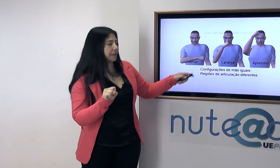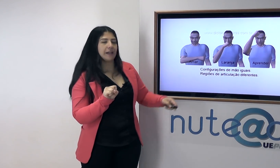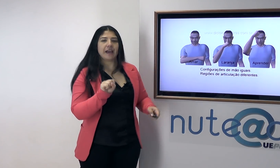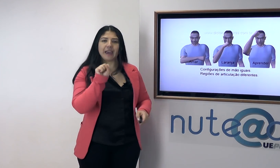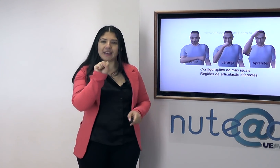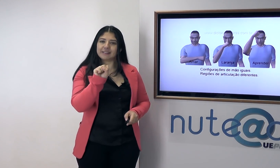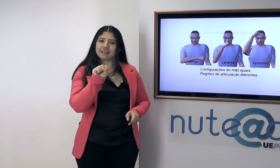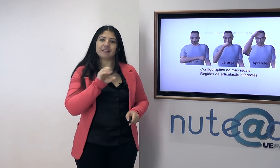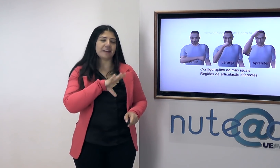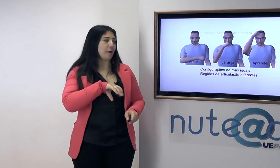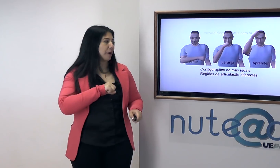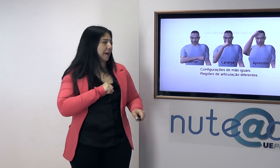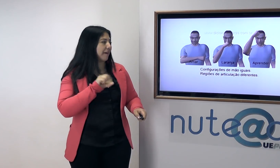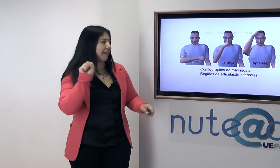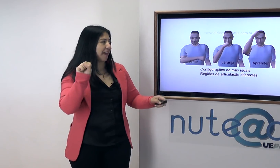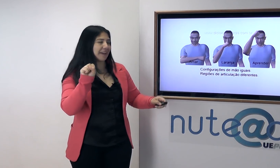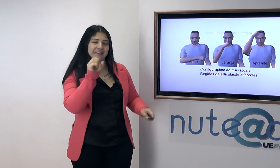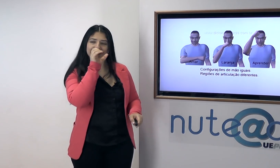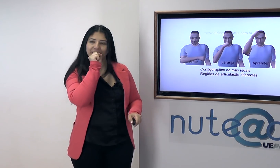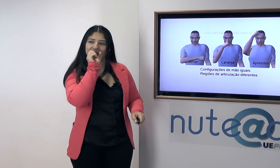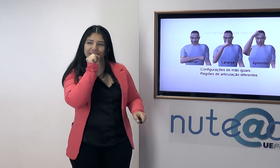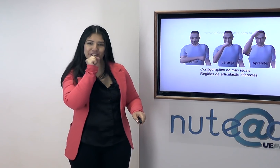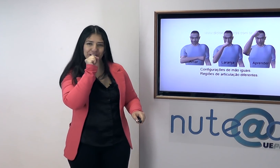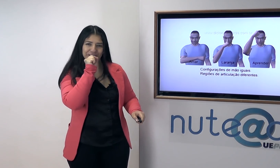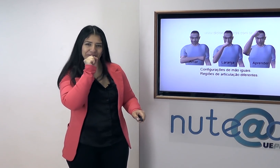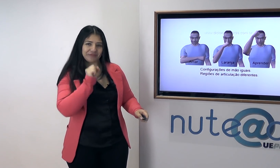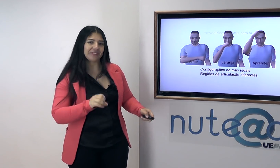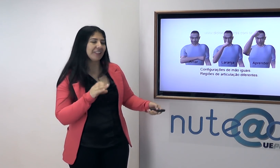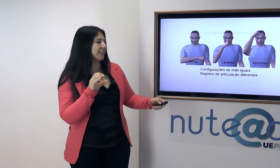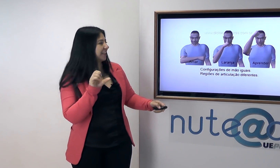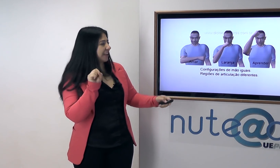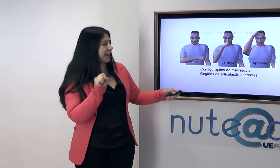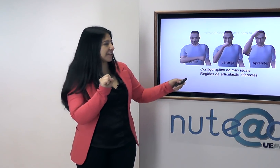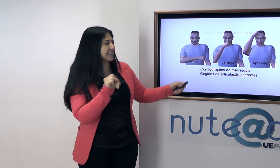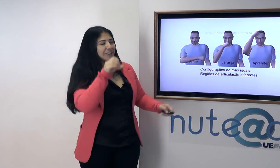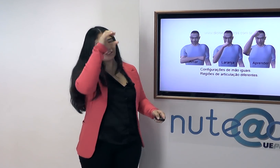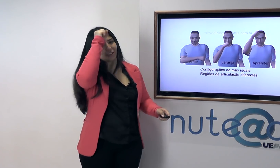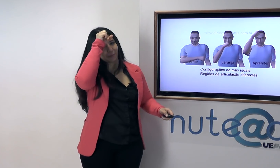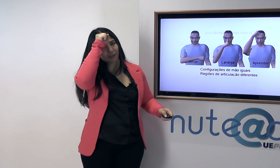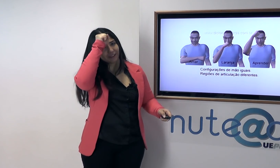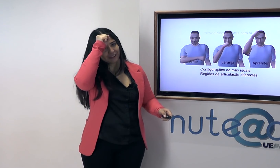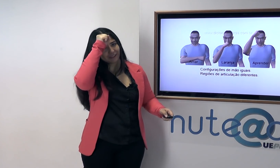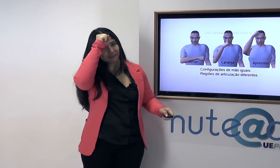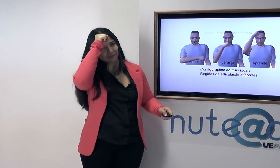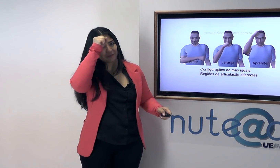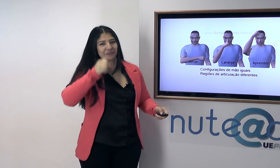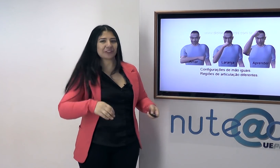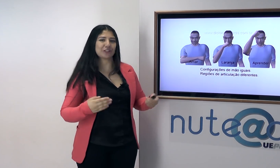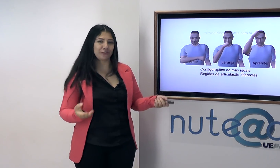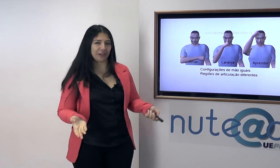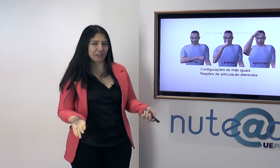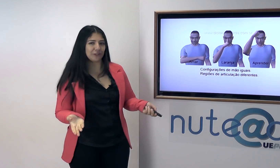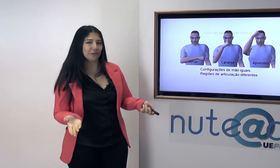Seria S de amar, S de laranja e S de aprender, que é diferente